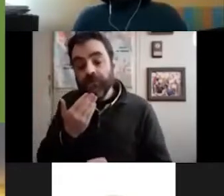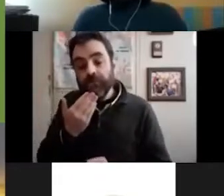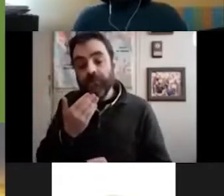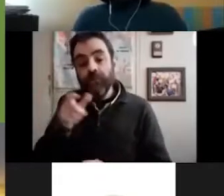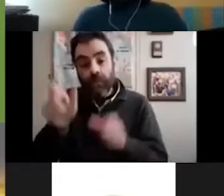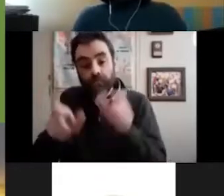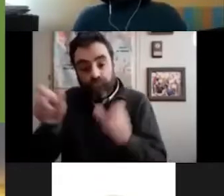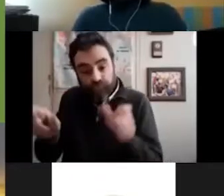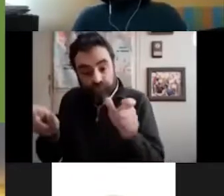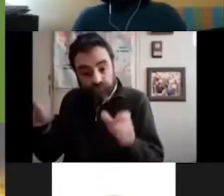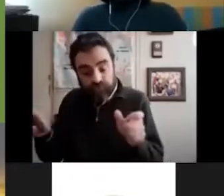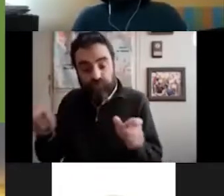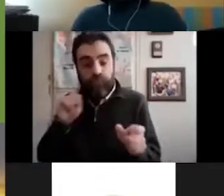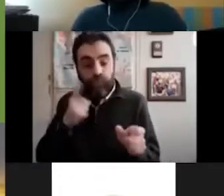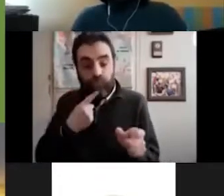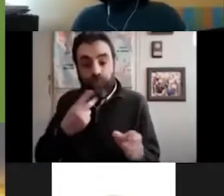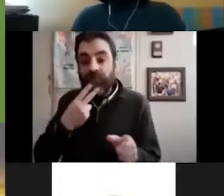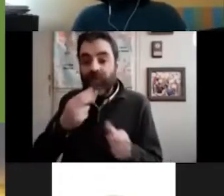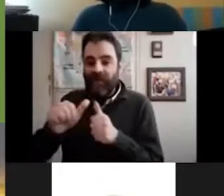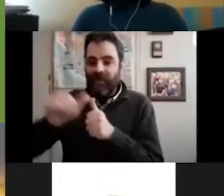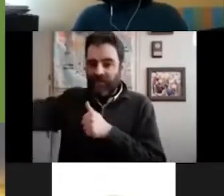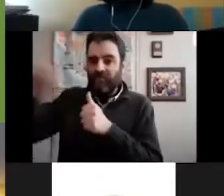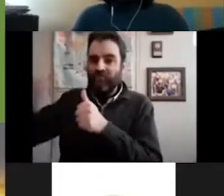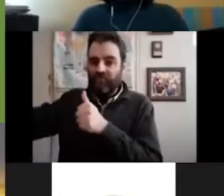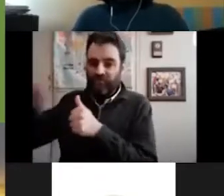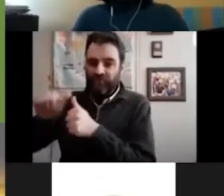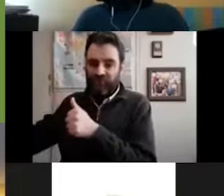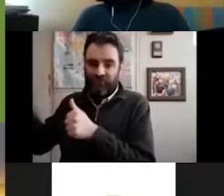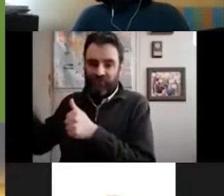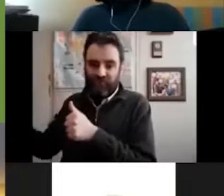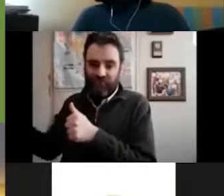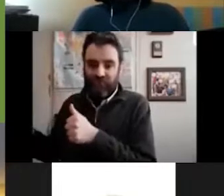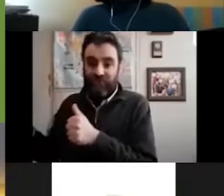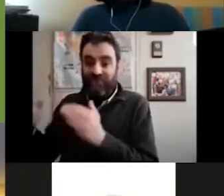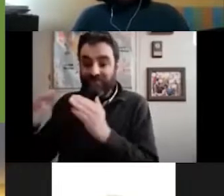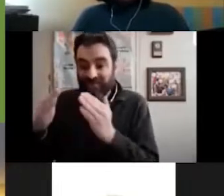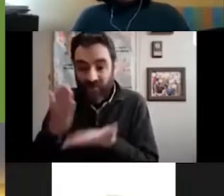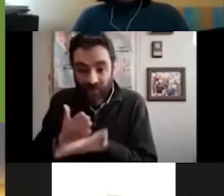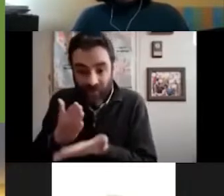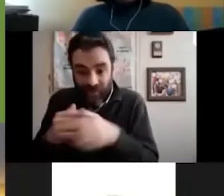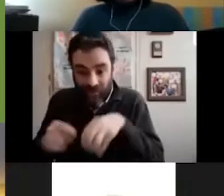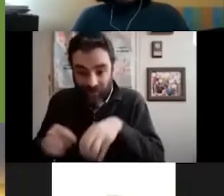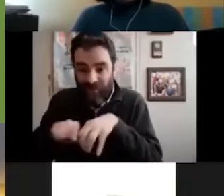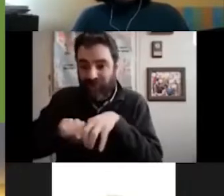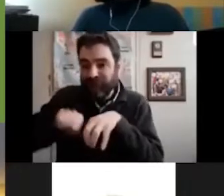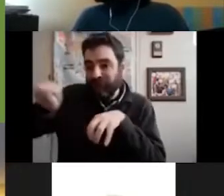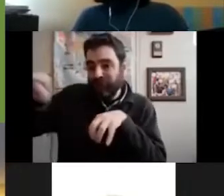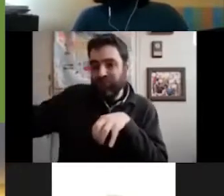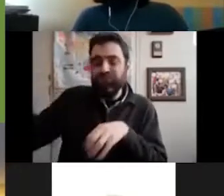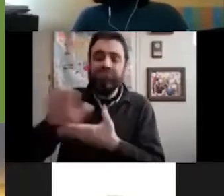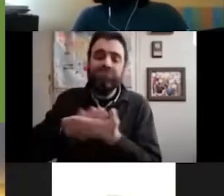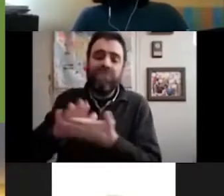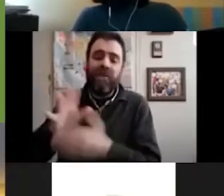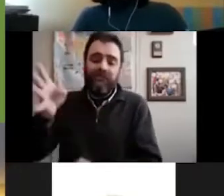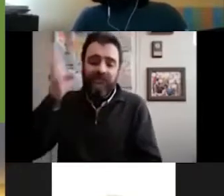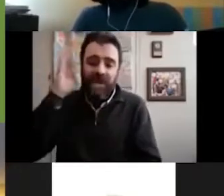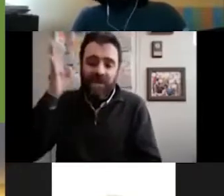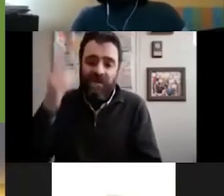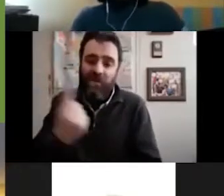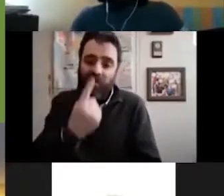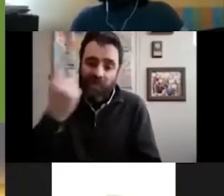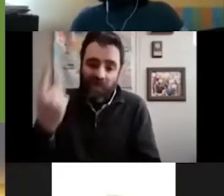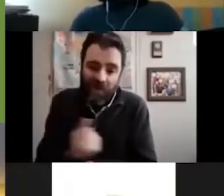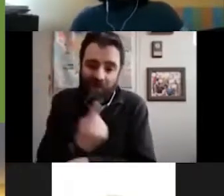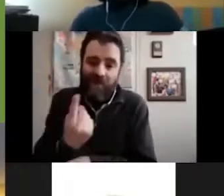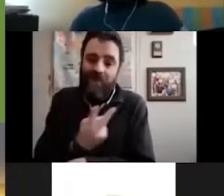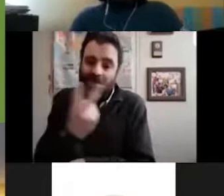un poco complicados, ¿cierto? También las personas sordas que viven lejos de la escuela, viven